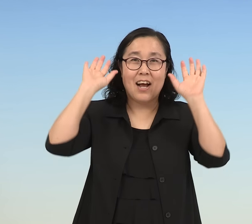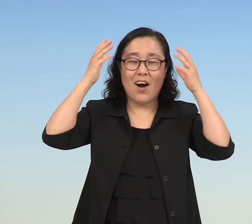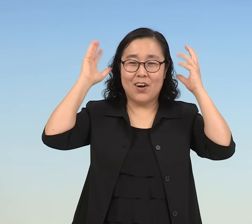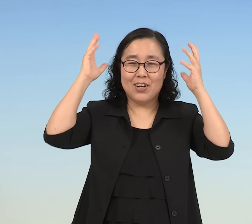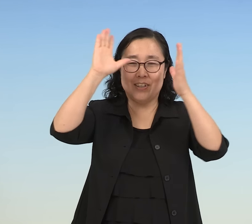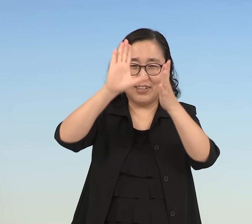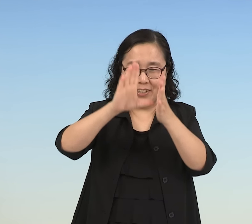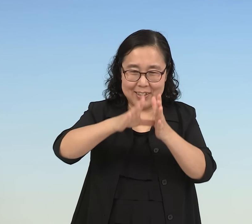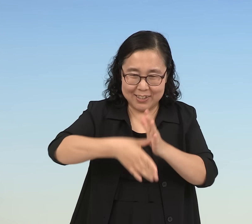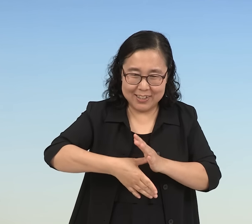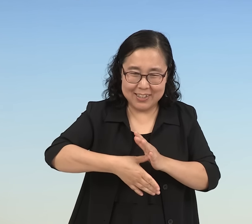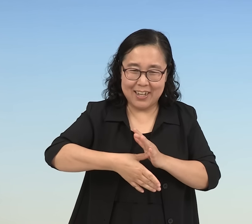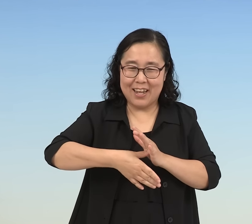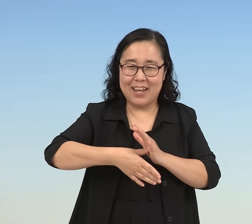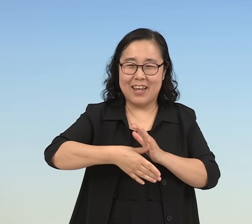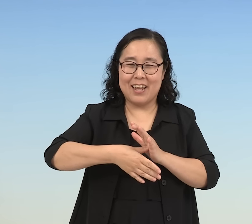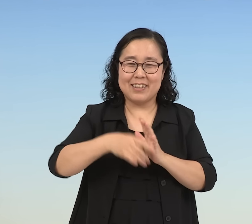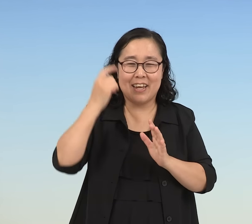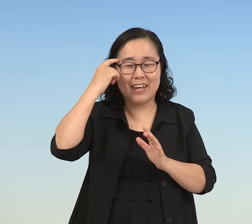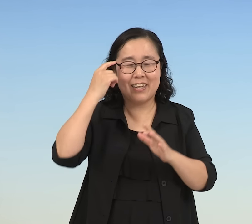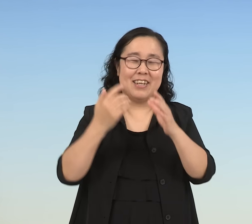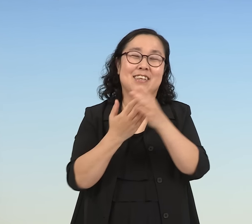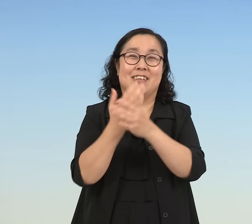거예요. 어린 시절에 트라우마가 확 올라오는 거예요.